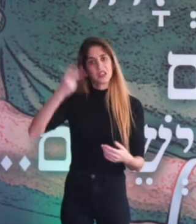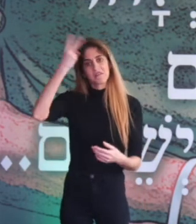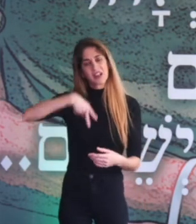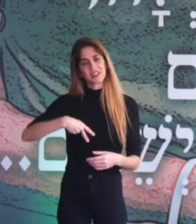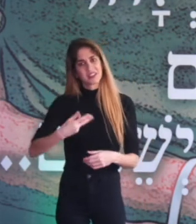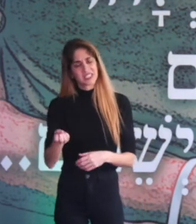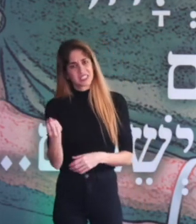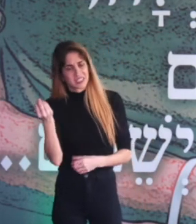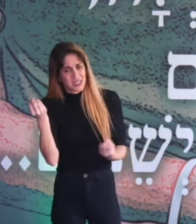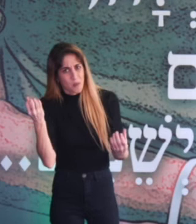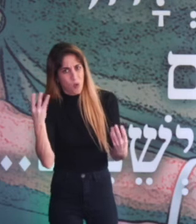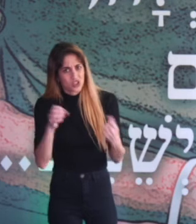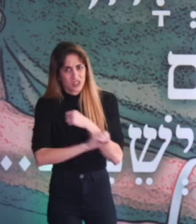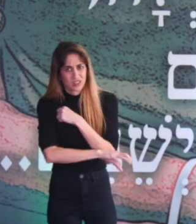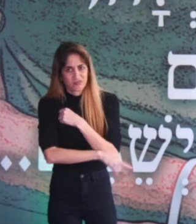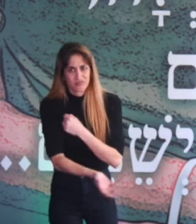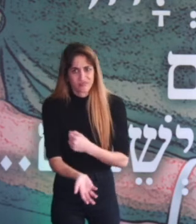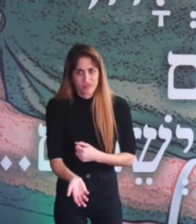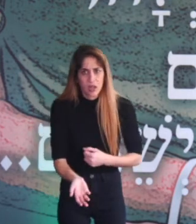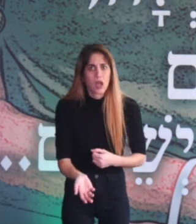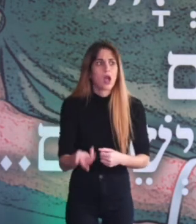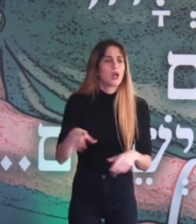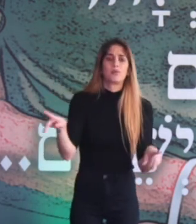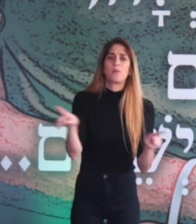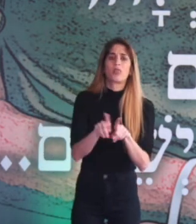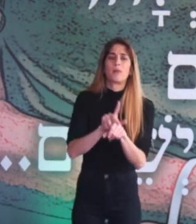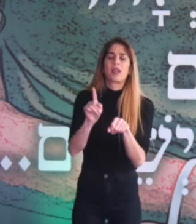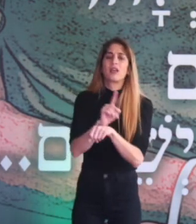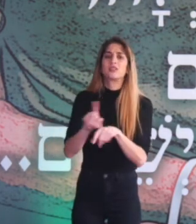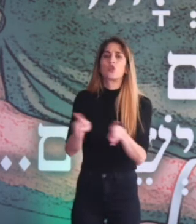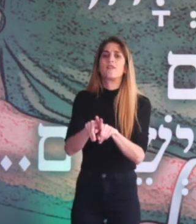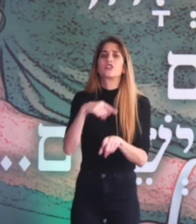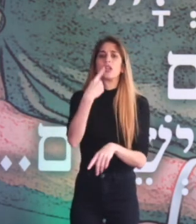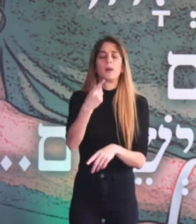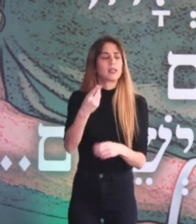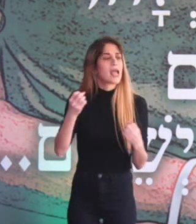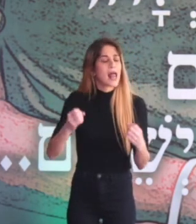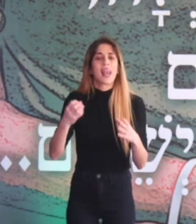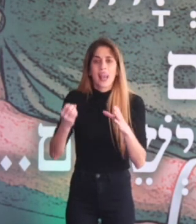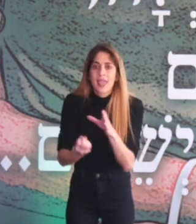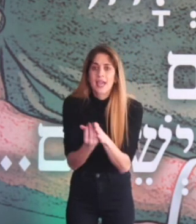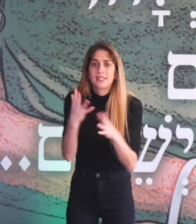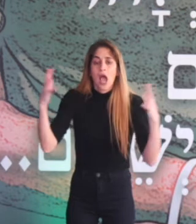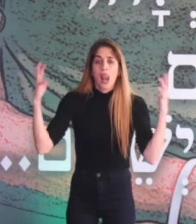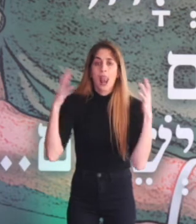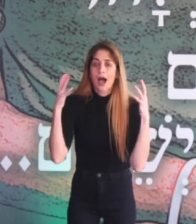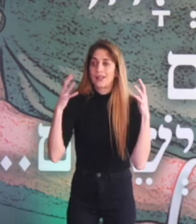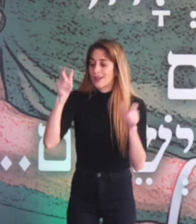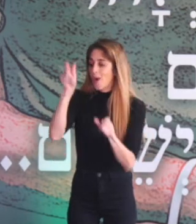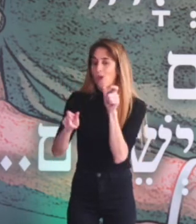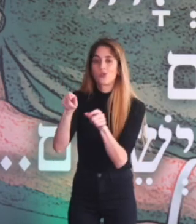בולשיט. ועיקר התכלית של אותם מיפויים זה, כמו שאמרתי בעצם, לייצר לחץ על האוכלוסייה